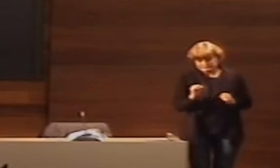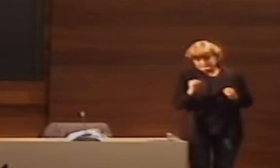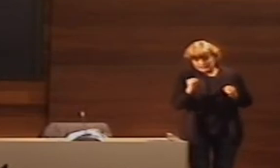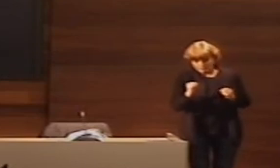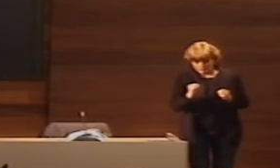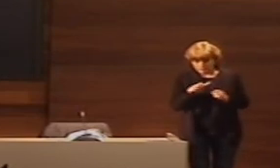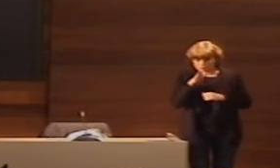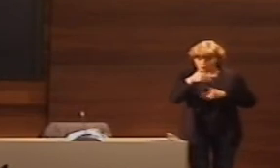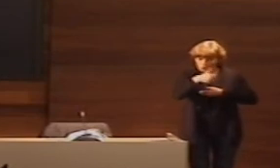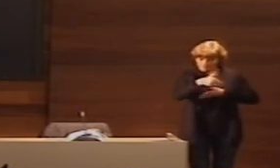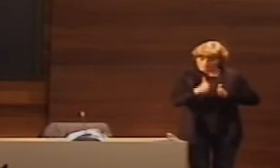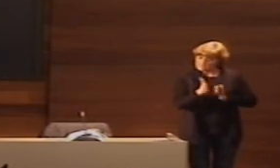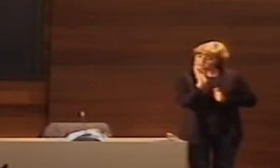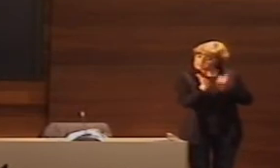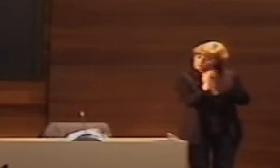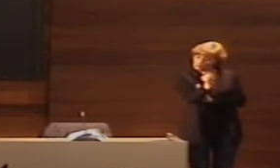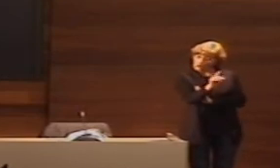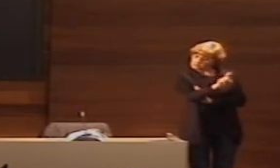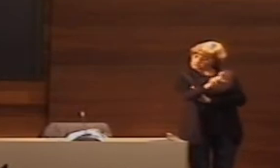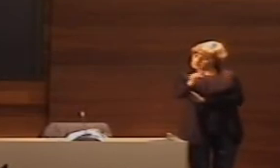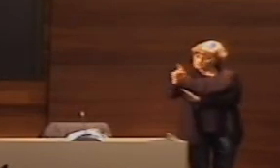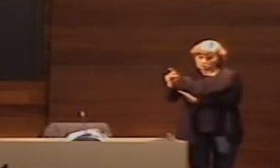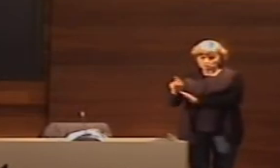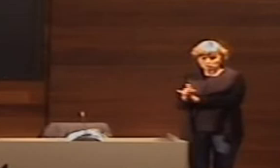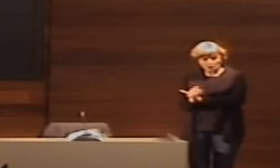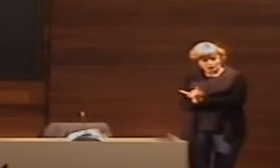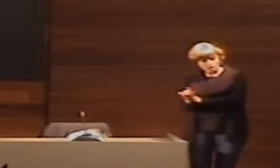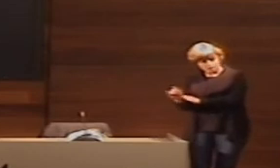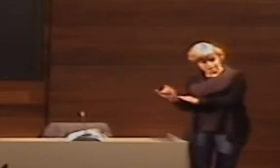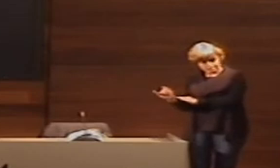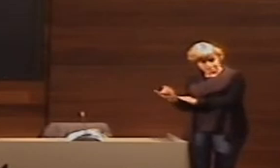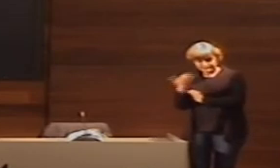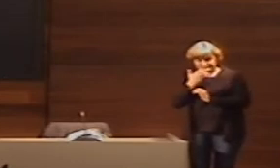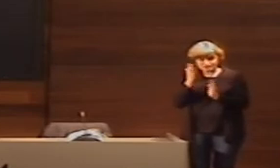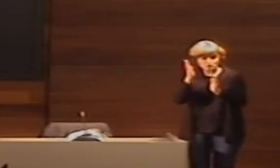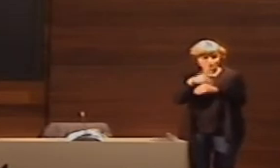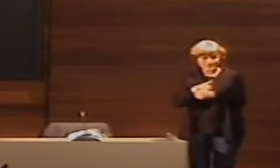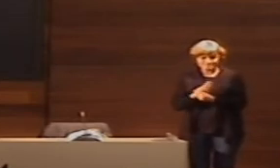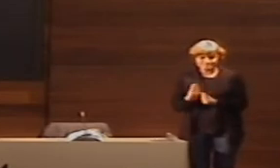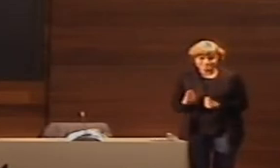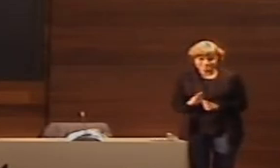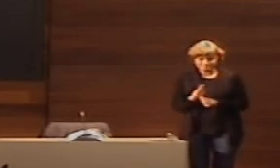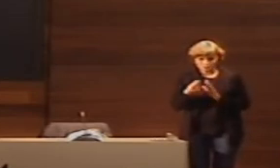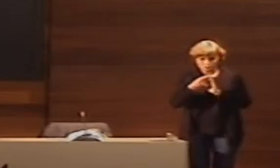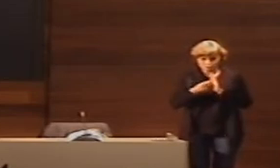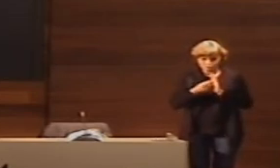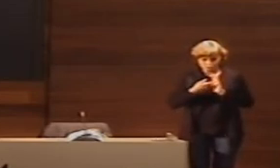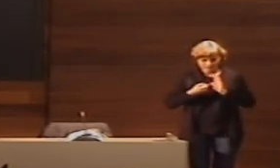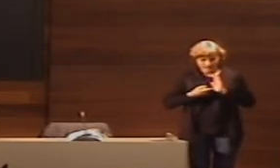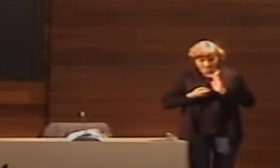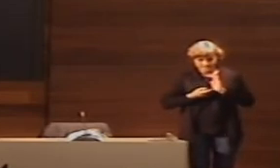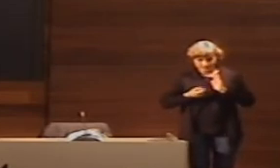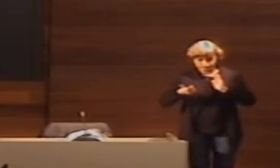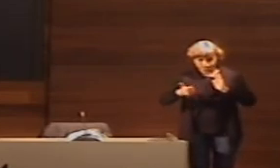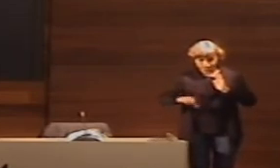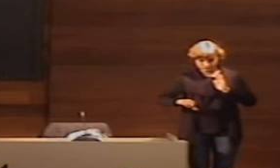quitar ¿no? todo el agua que se evapora, todo el material que has bioestabilizado. Ahí la contribución al cumplimiento de la